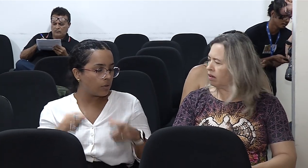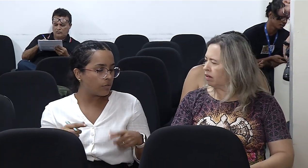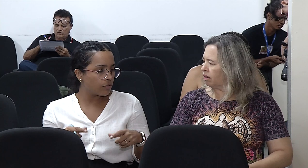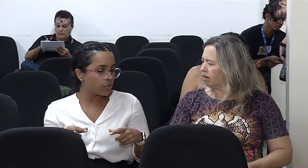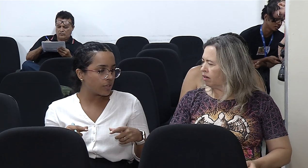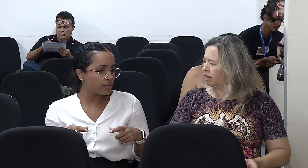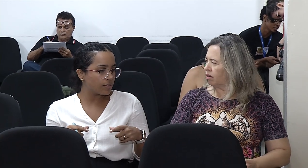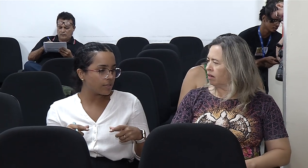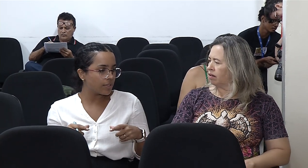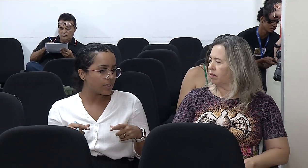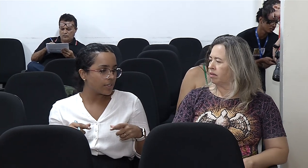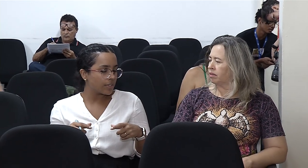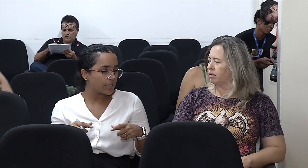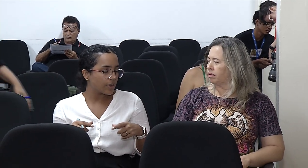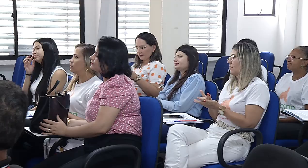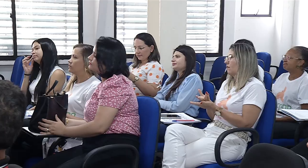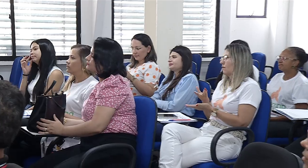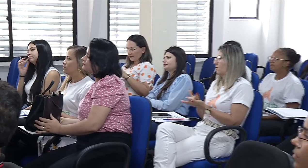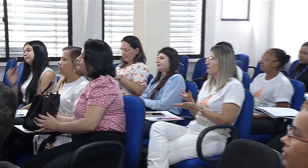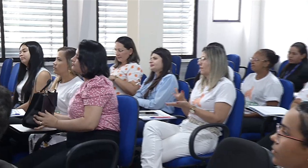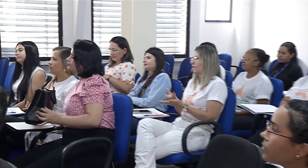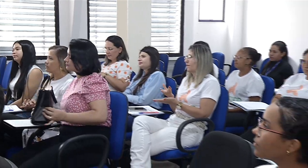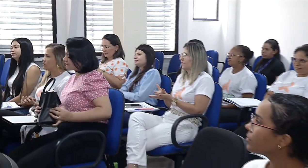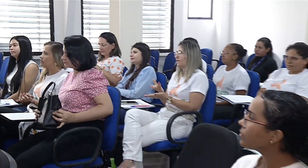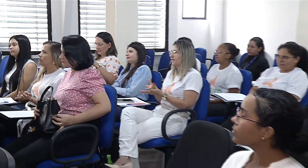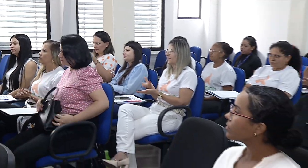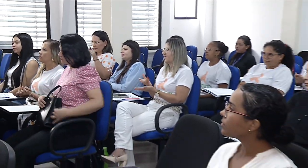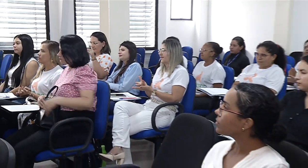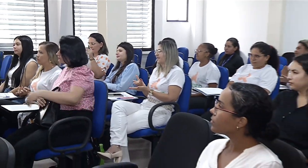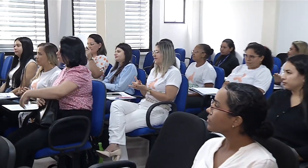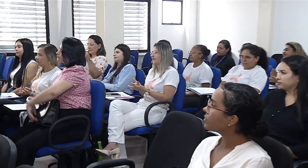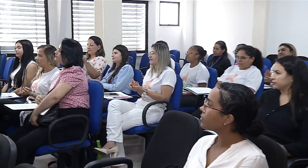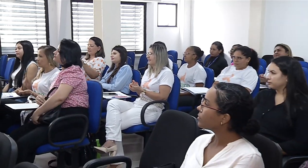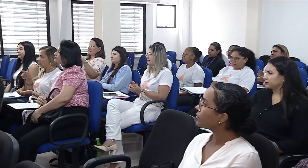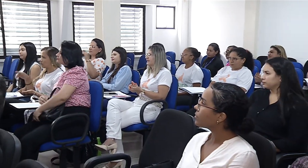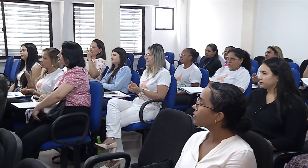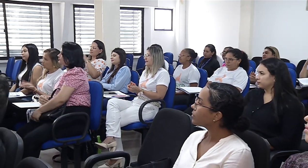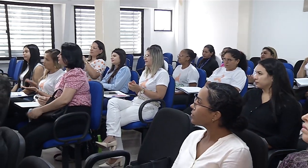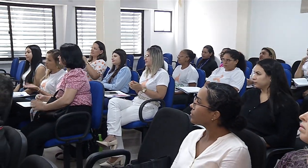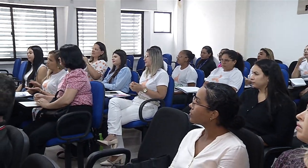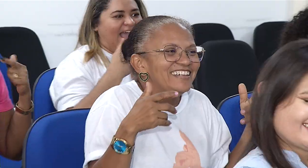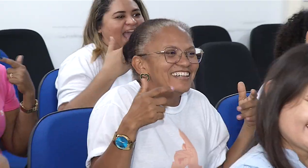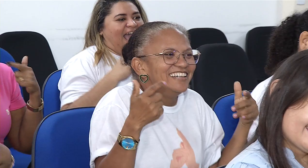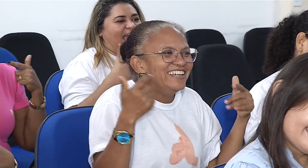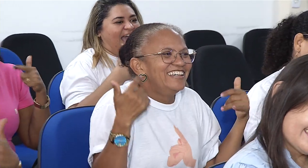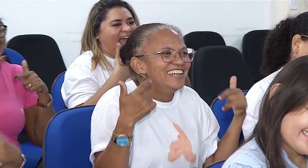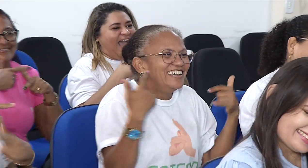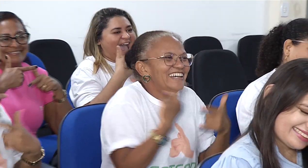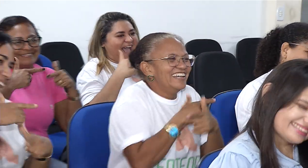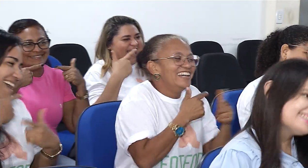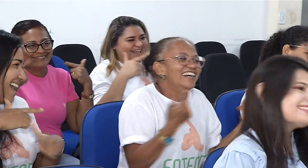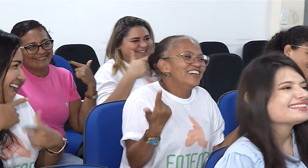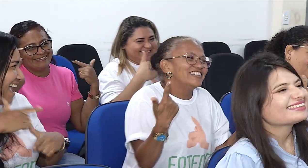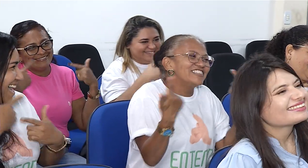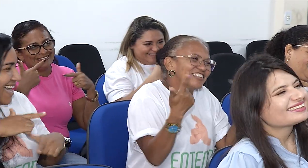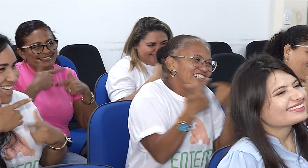como recepcionistas, profissionais do protocolo, enfermeiros. Salete trabalha na